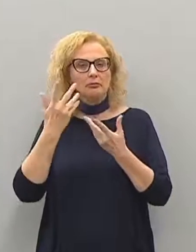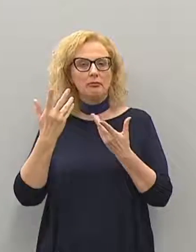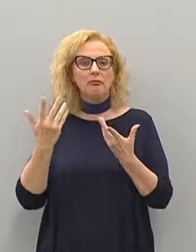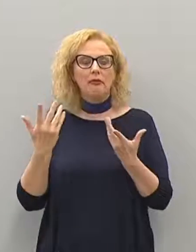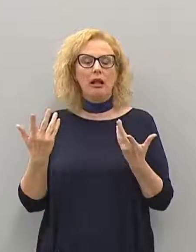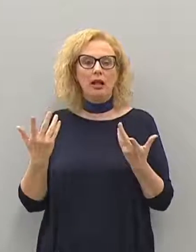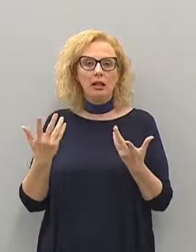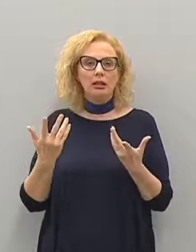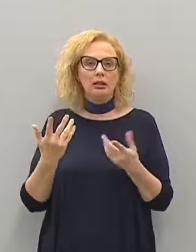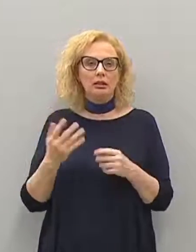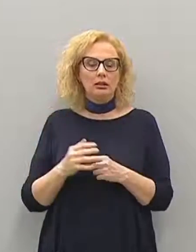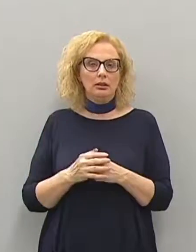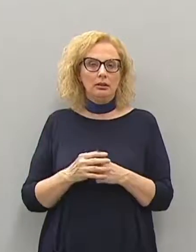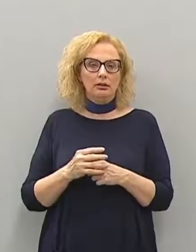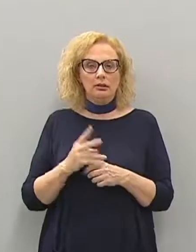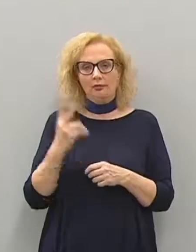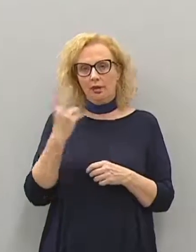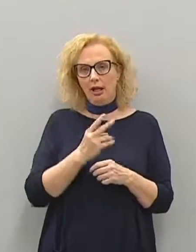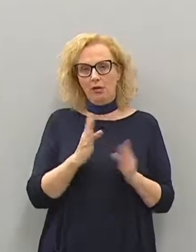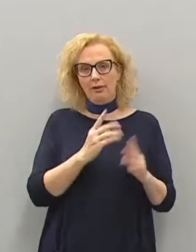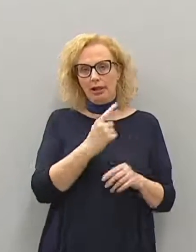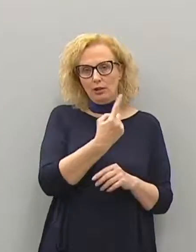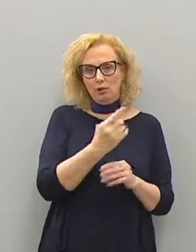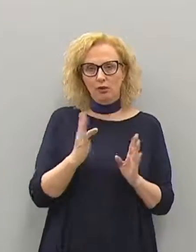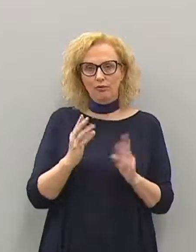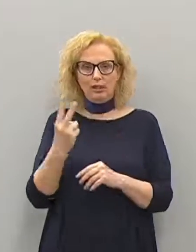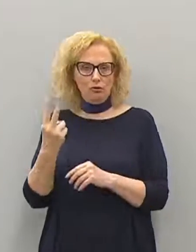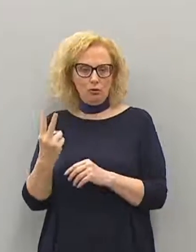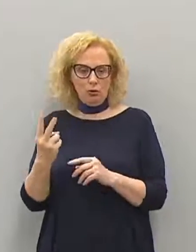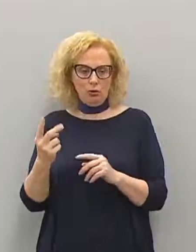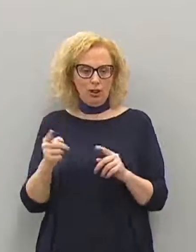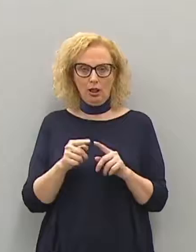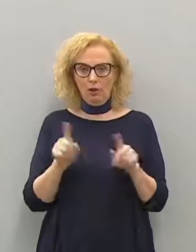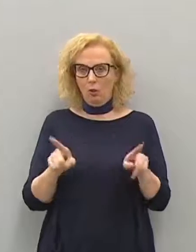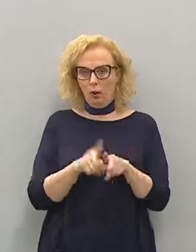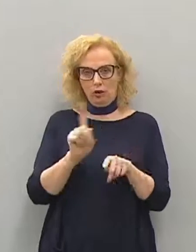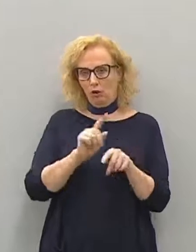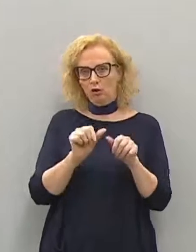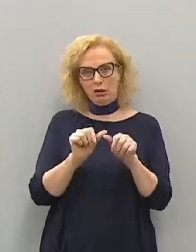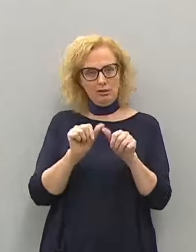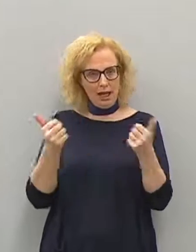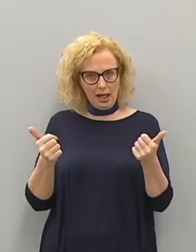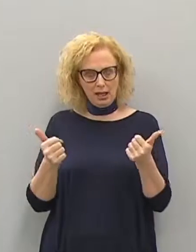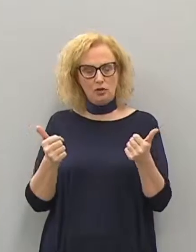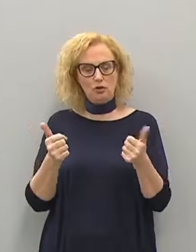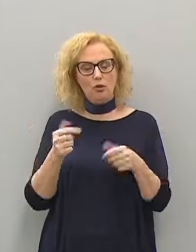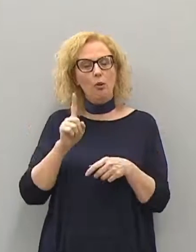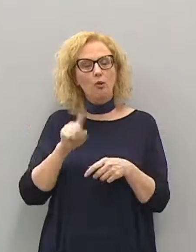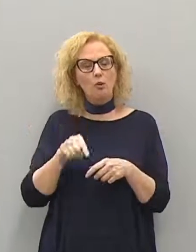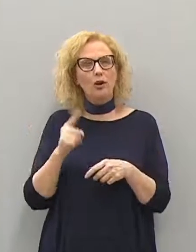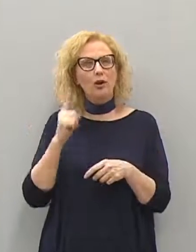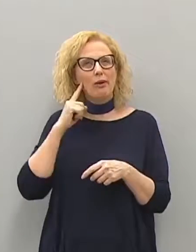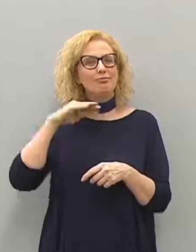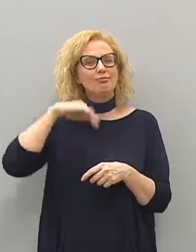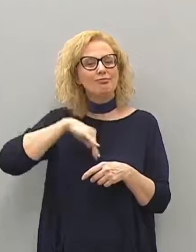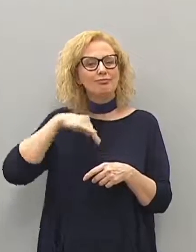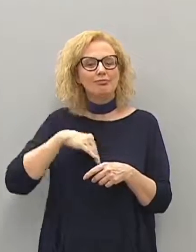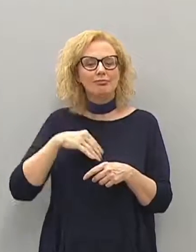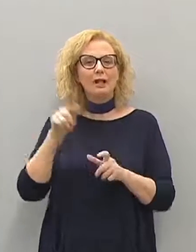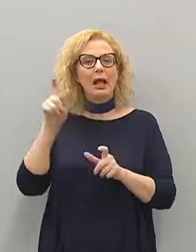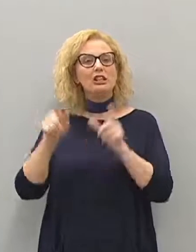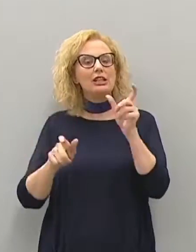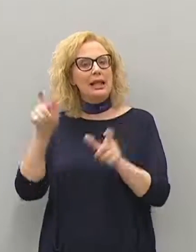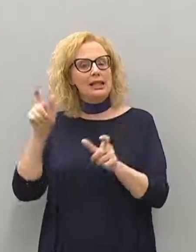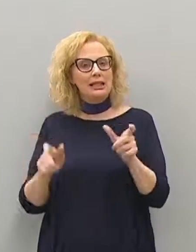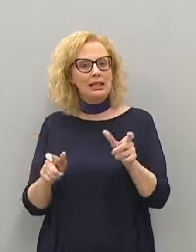diverso la fase 1 dalla fase 2 c'è questa fase due è diversa dalla fase 1 anche nella percezione dei dei cittadini della della